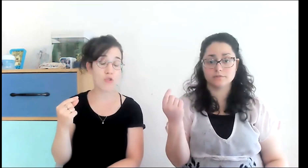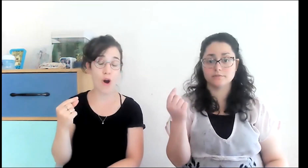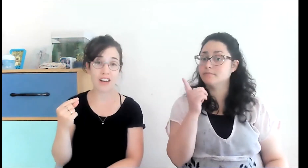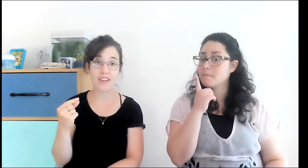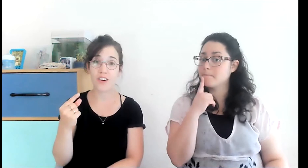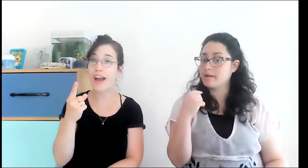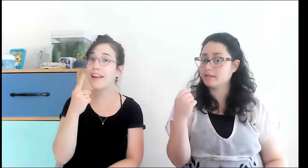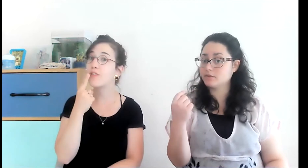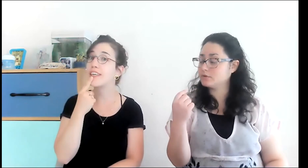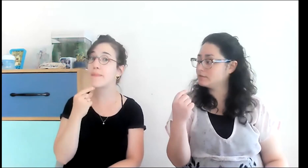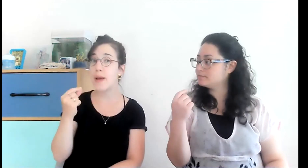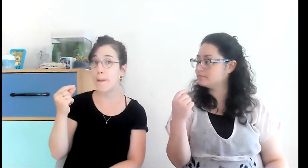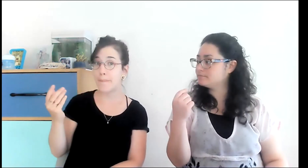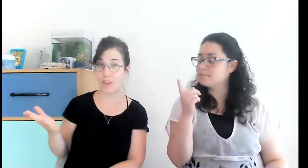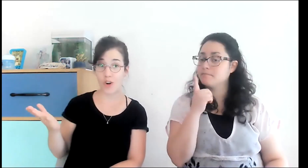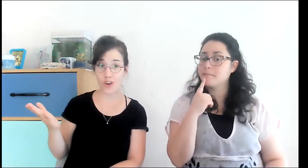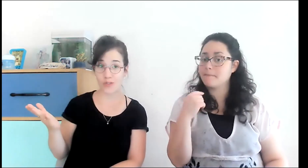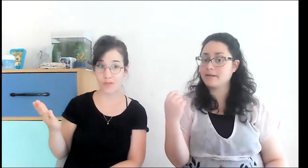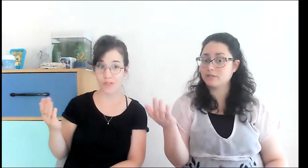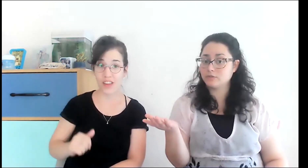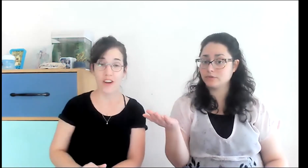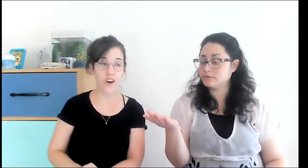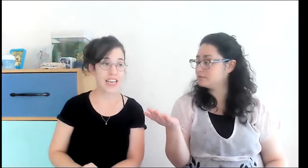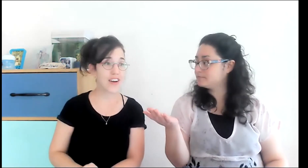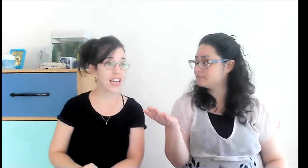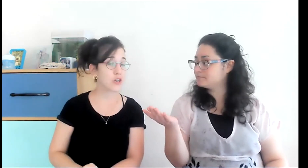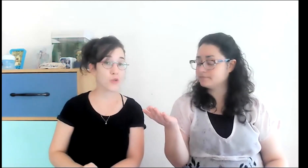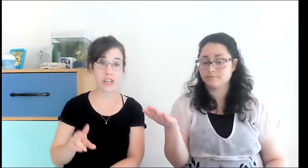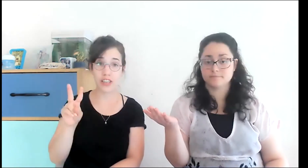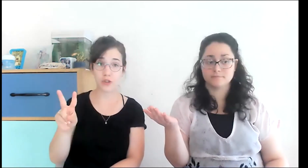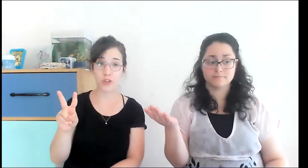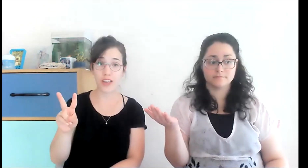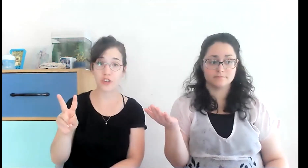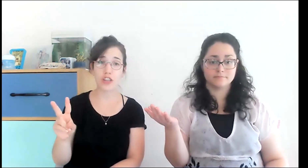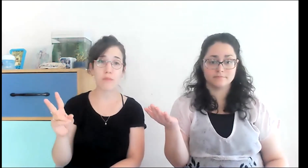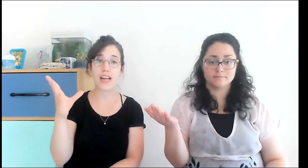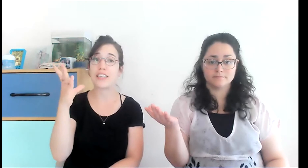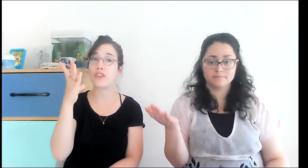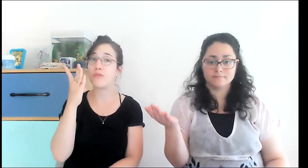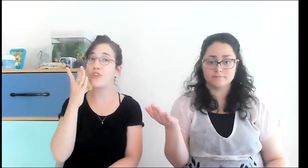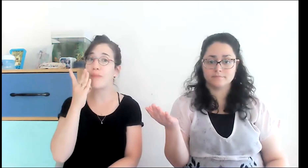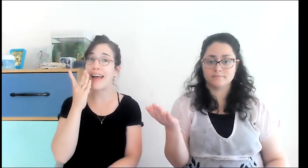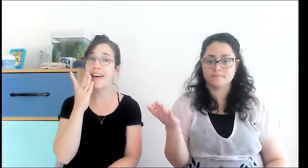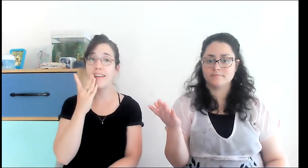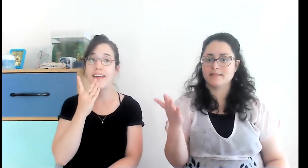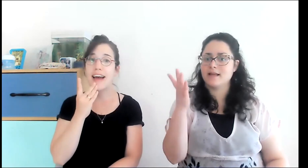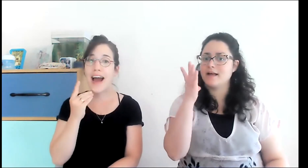תנועה, אוקיי? אנחנו עושים מתוק. אוקיי, אז כבר יש לנו את שתי השורות הראשונות. בואו נעשה אותם שוב מהר.